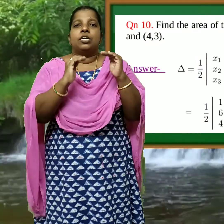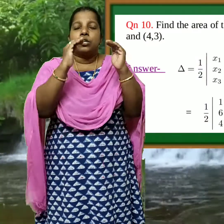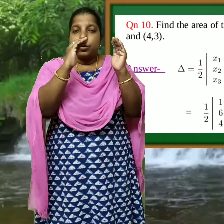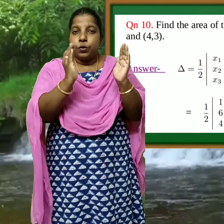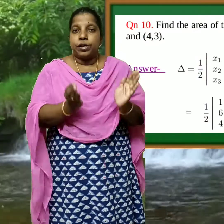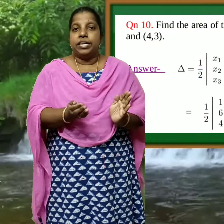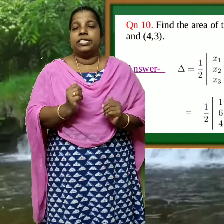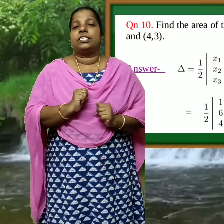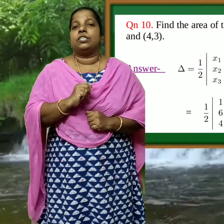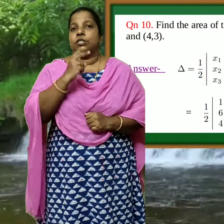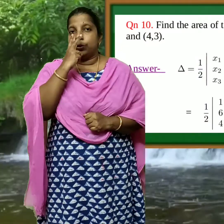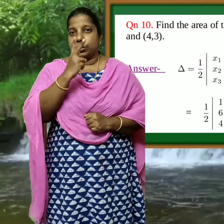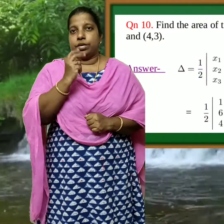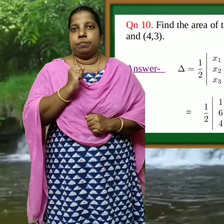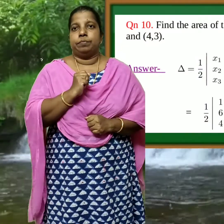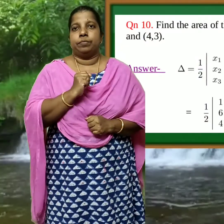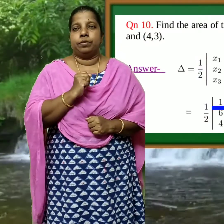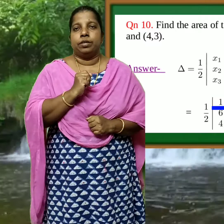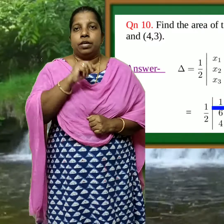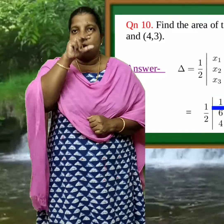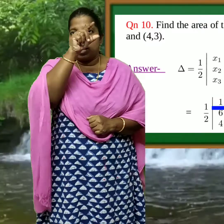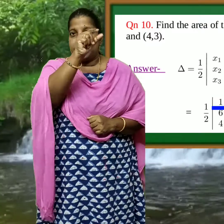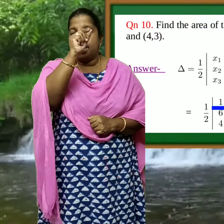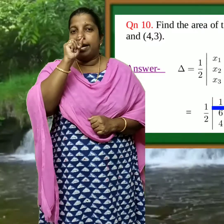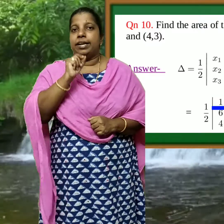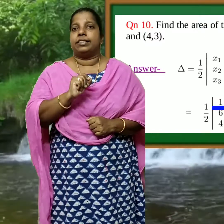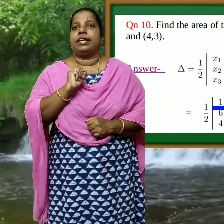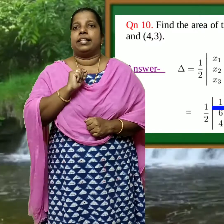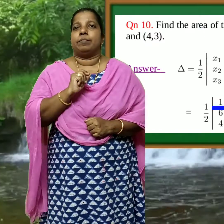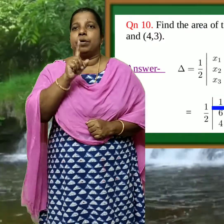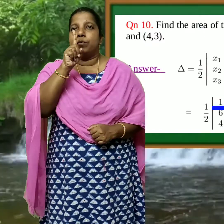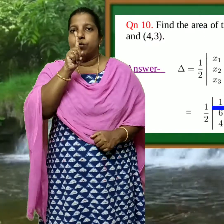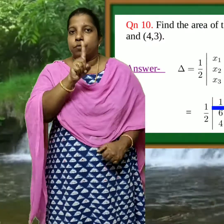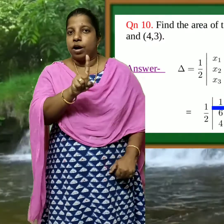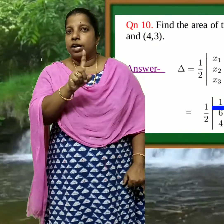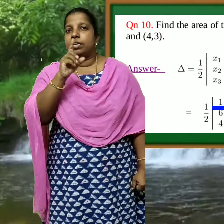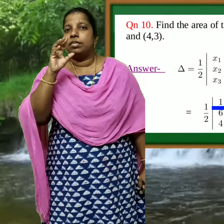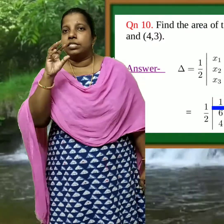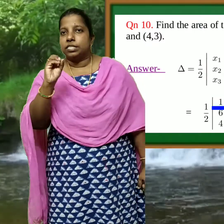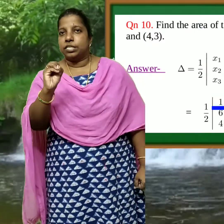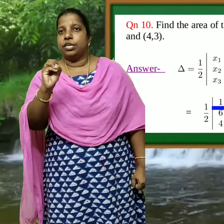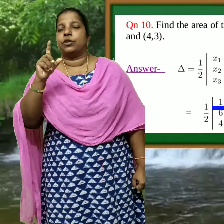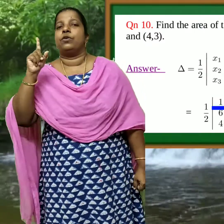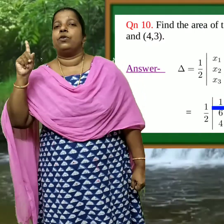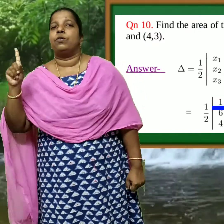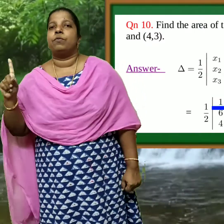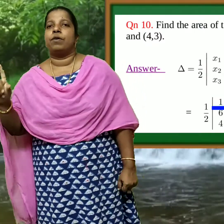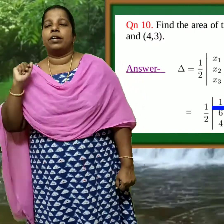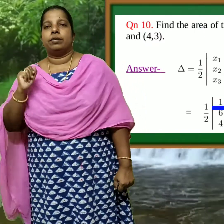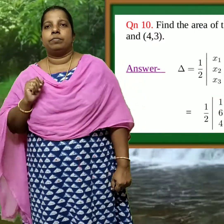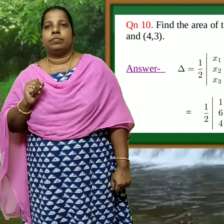ഒന്നാമത്തെ കോർഡിനേറ്റ് നോക്കണം. അതിൽ നിന്ന് വില കൊടുക്കാം. ദാറ്റ് ഈസ് 1 0